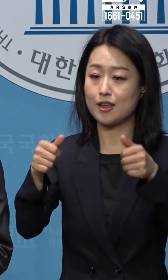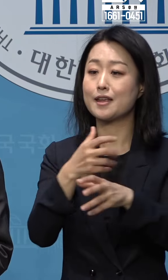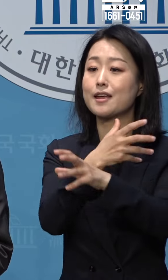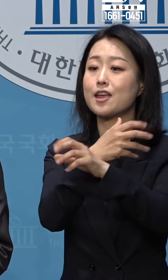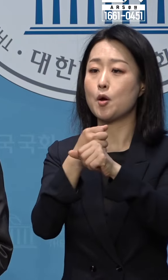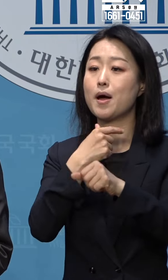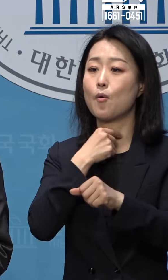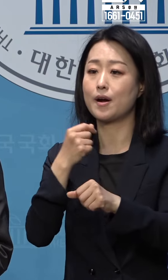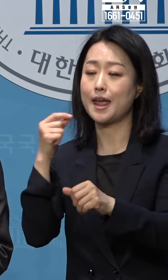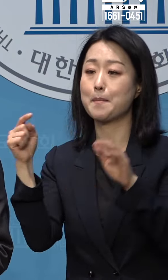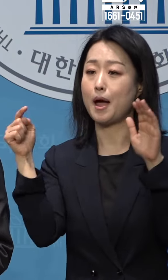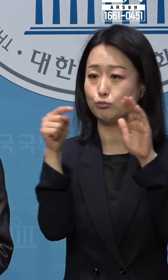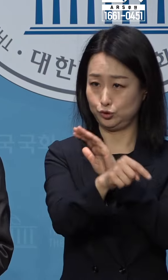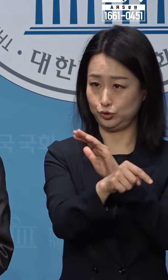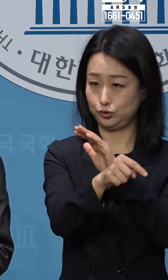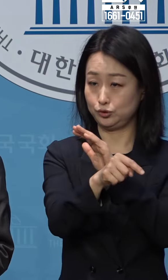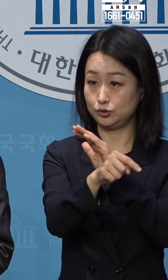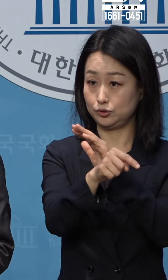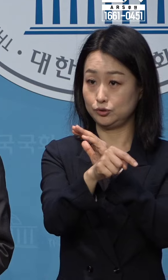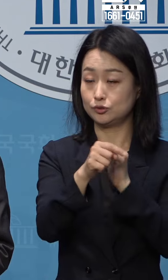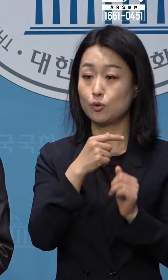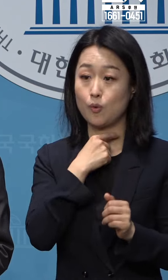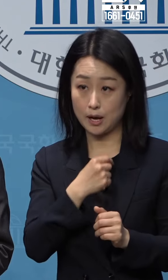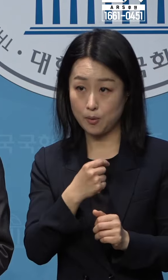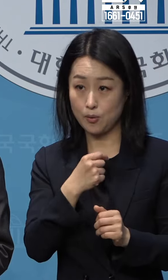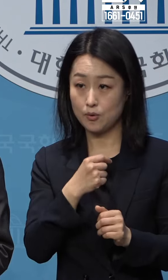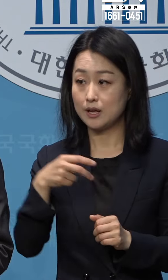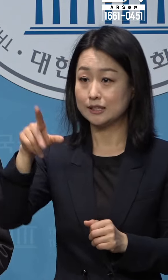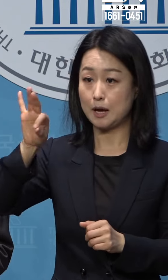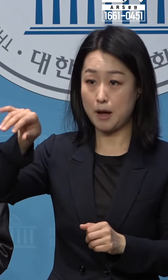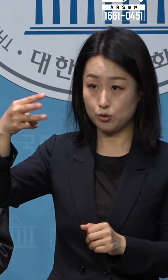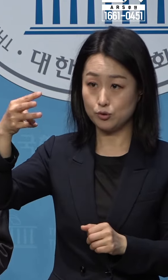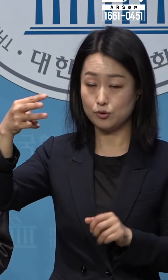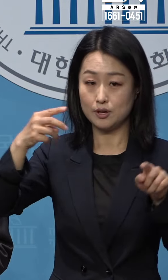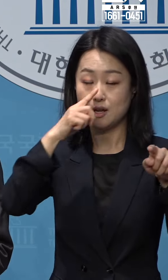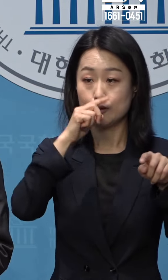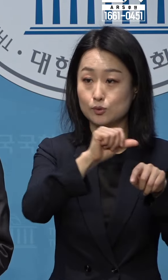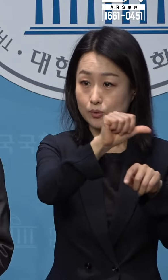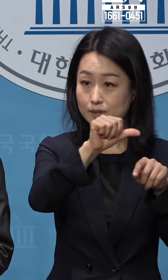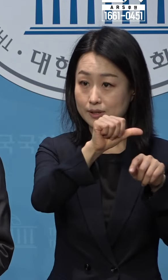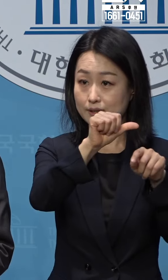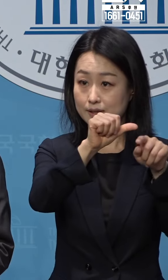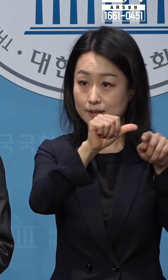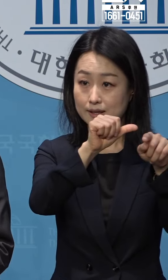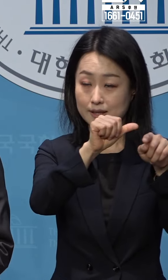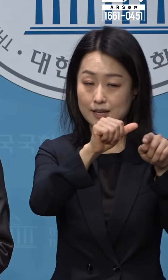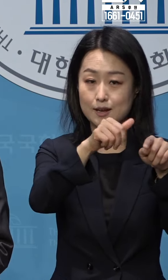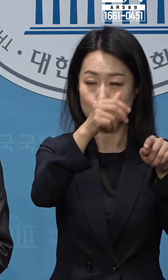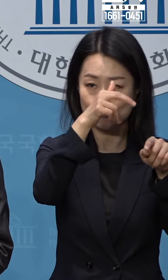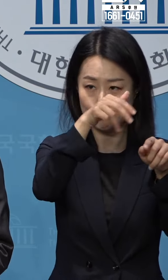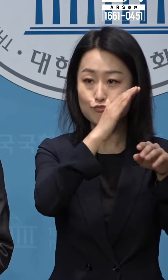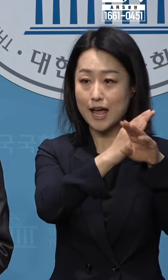방문을 추진하였고 쌍방 한조 아태위다는 300만불 김성태 인의